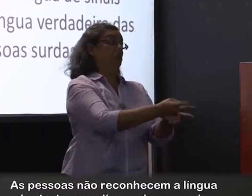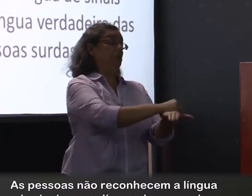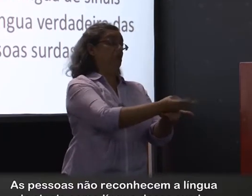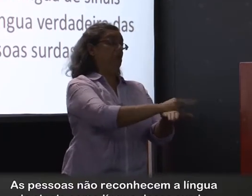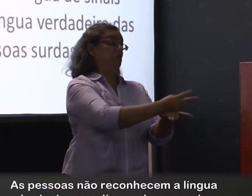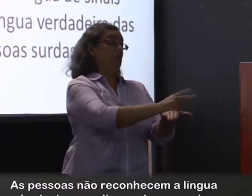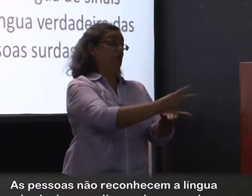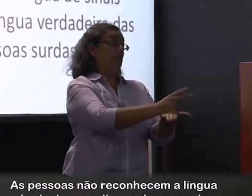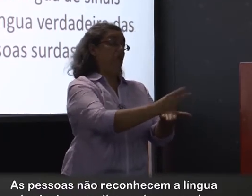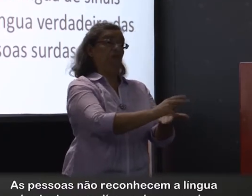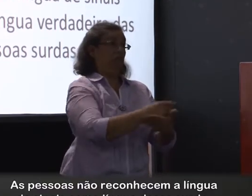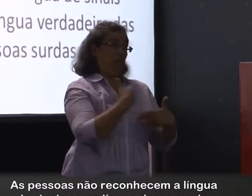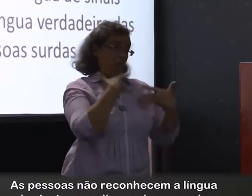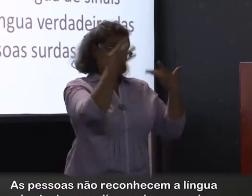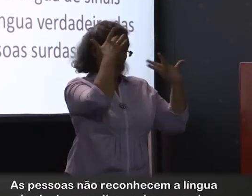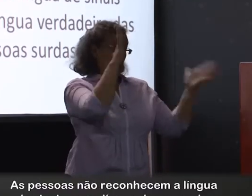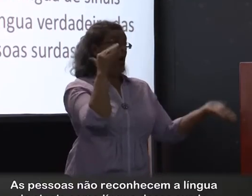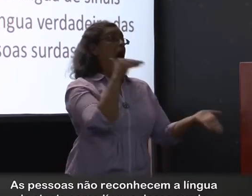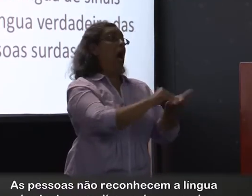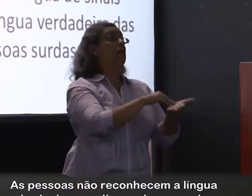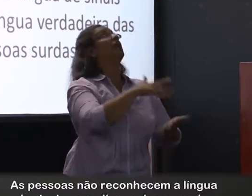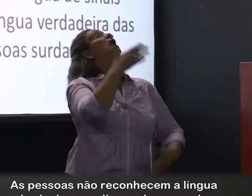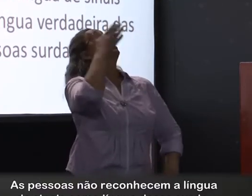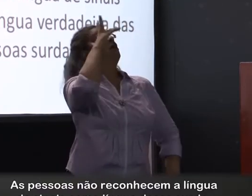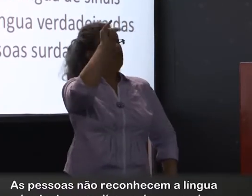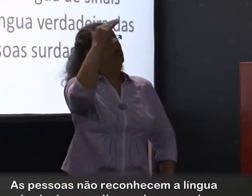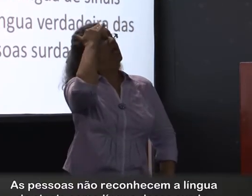As pessoas não reconhecem a língua de sinais como língua de surdo.